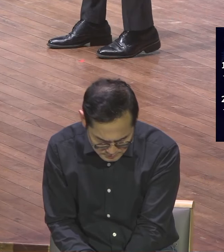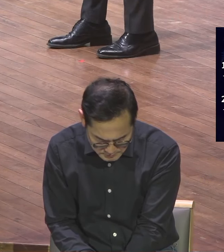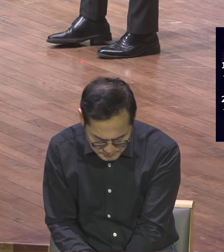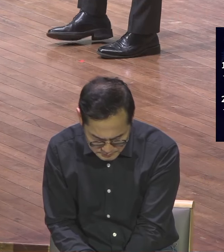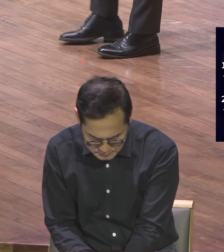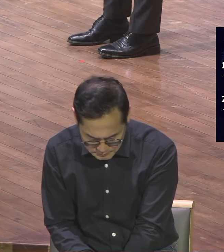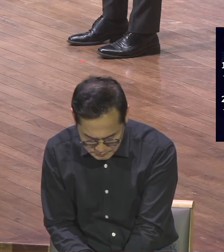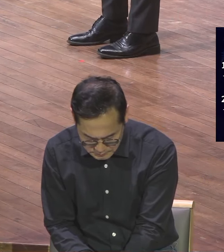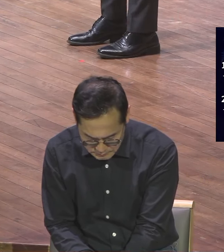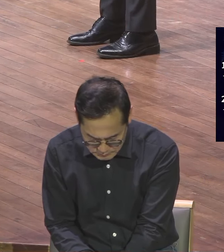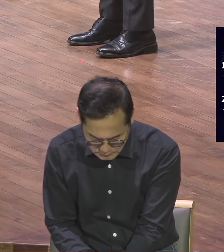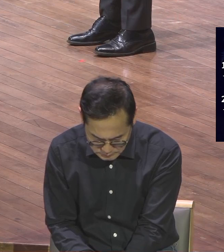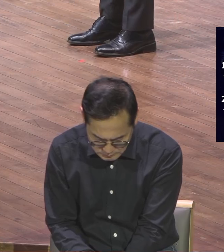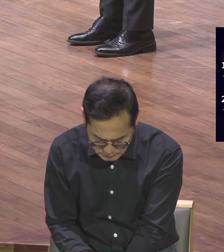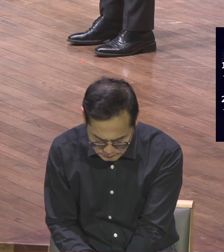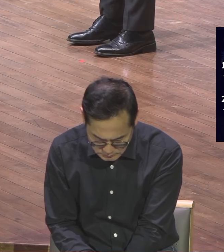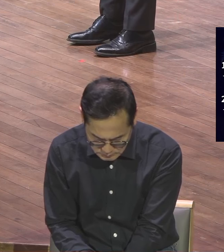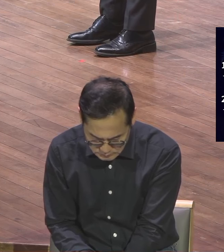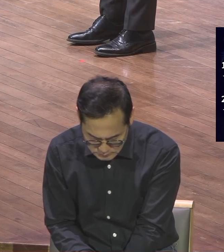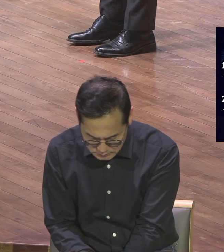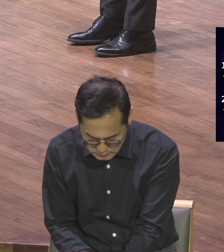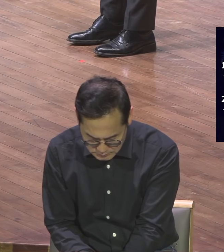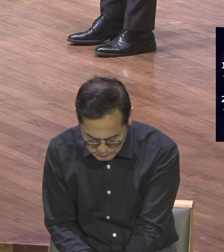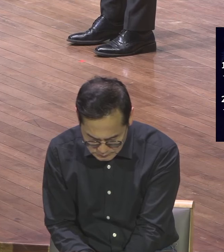가되며 참되는 자들이 되게 도와